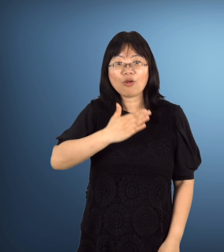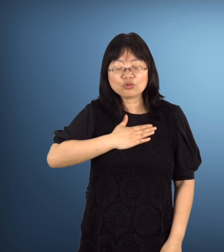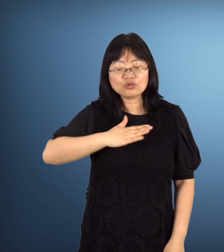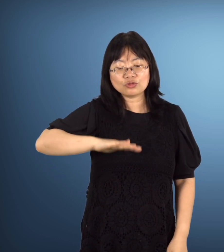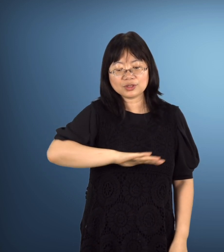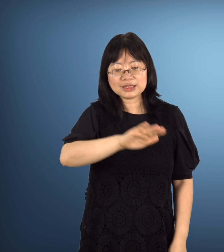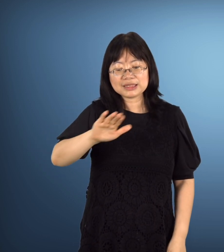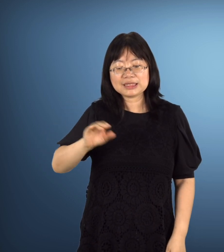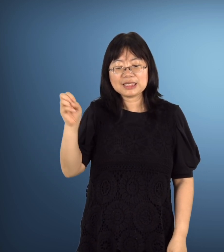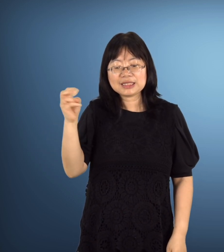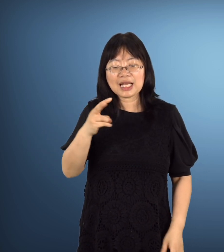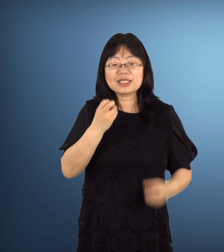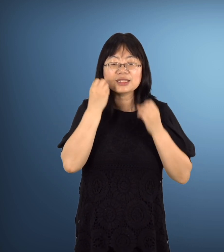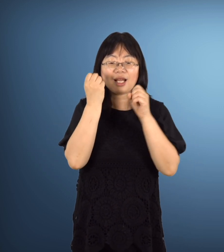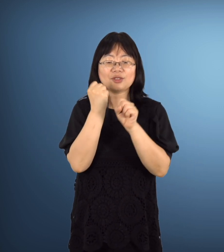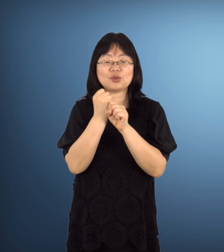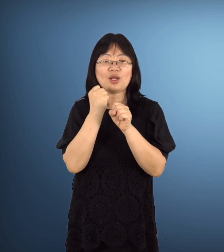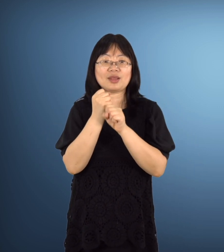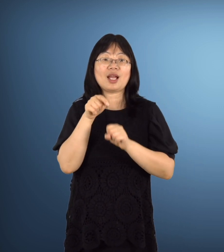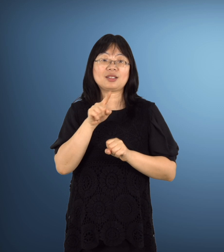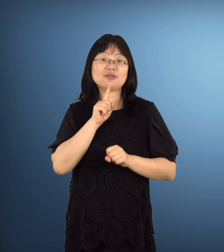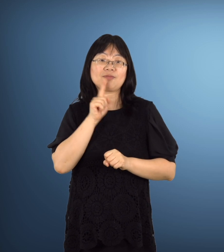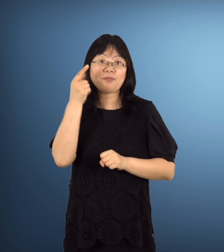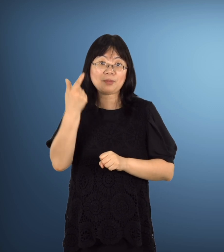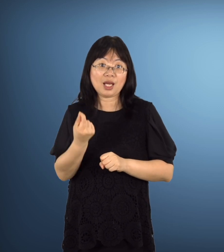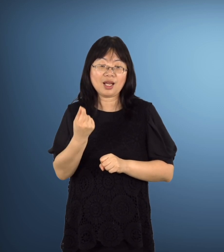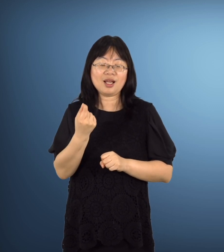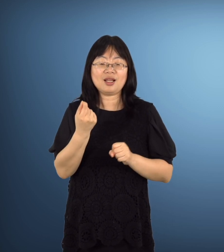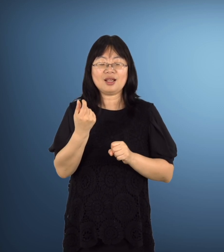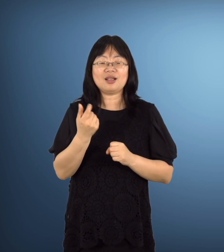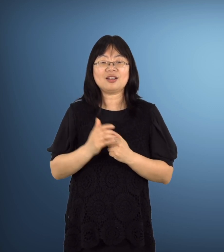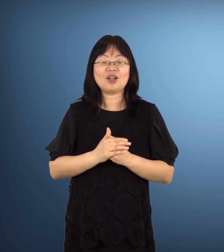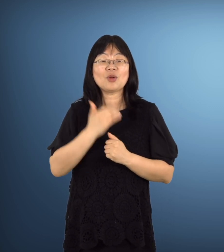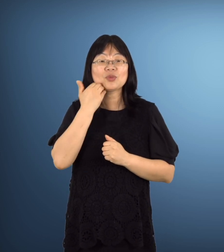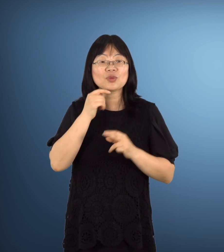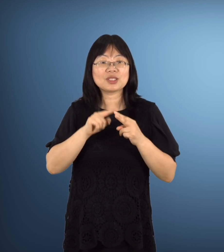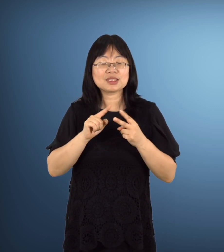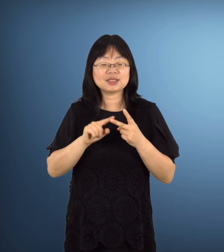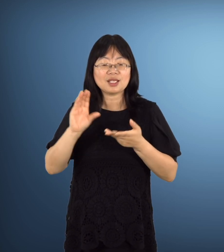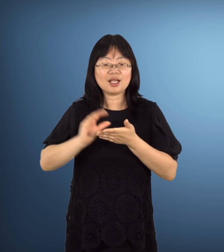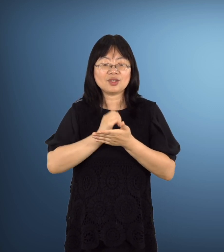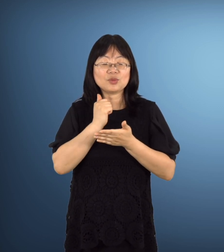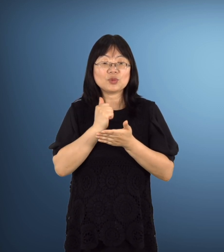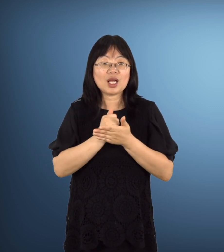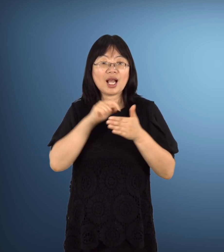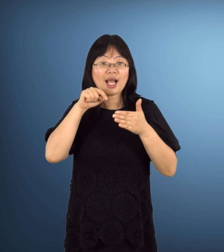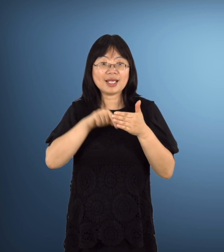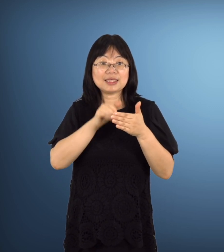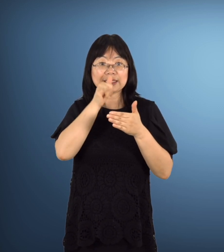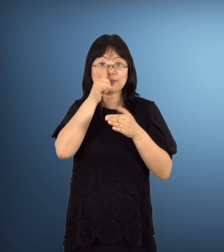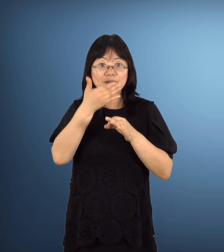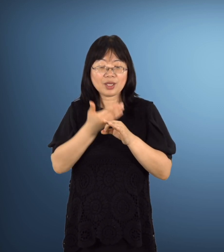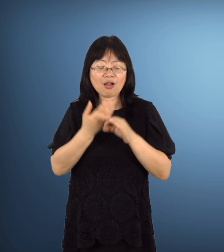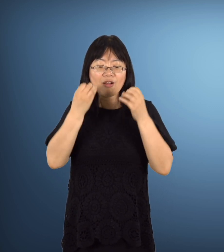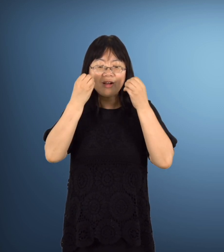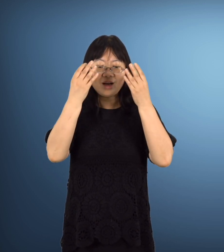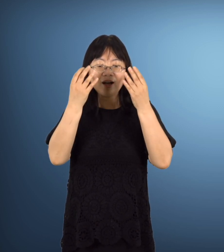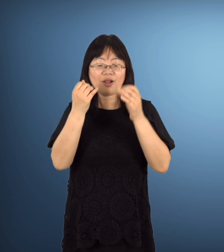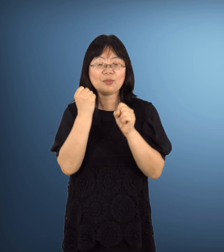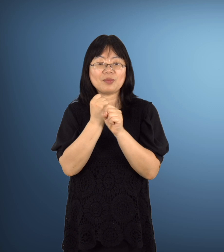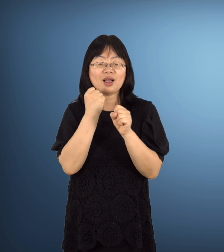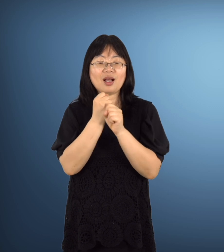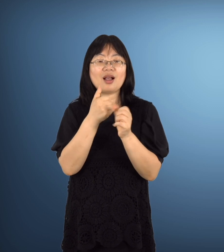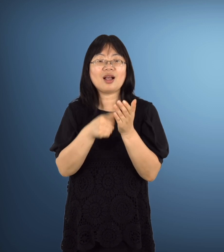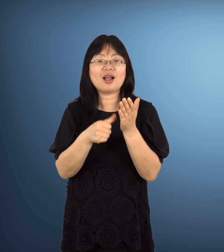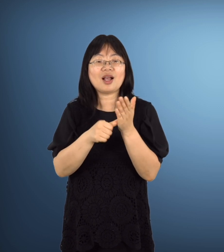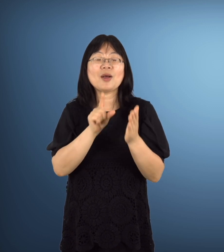우리를 다시 창조하시는 거예요. 그런즉 누구든지 그리스도 안에 있으면